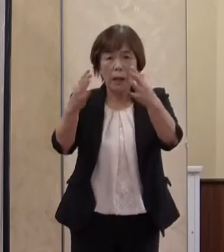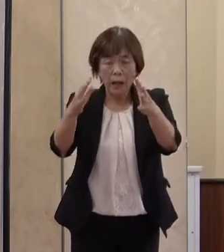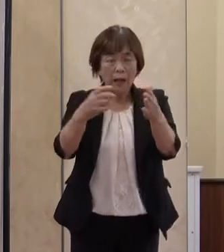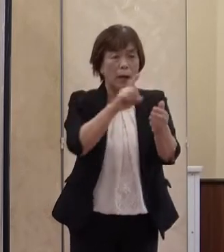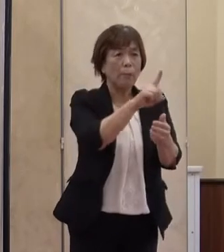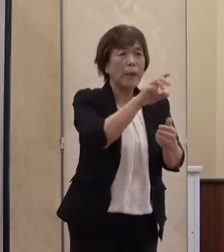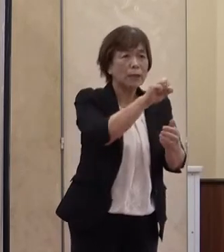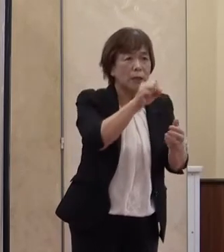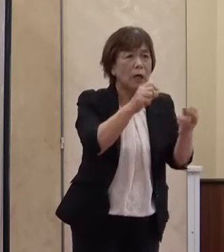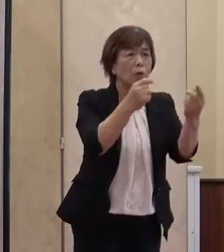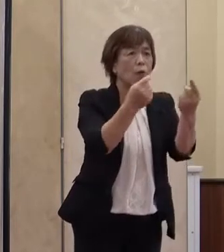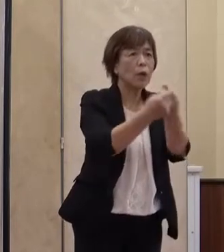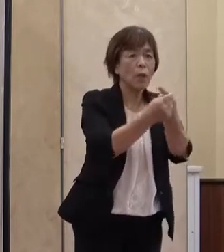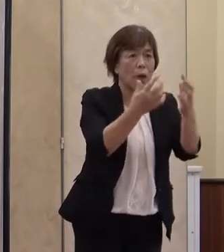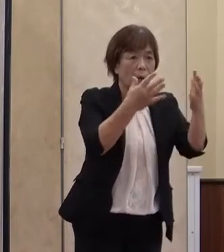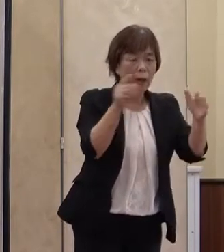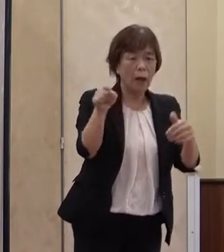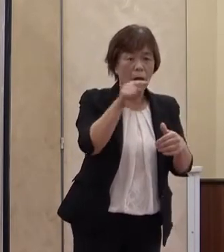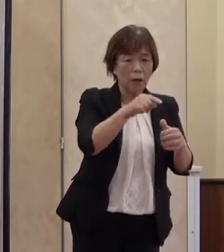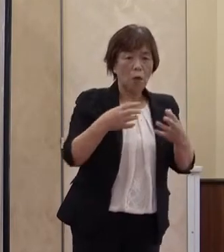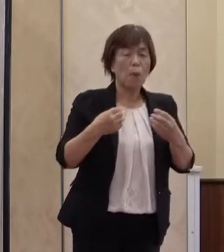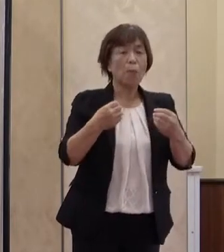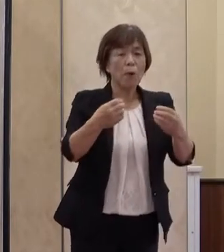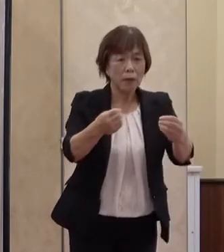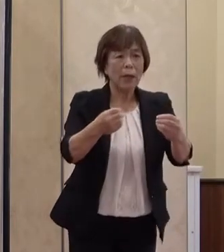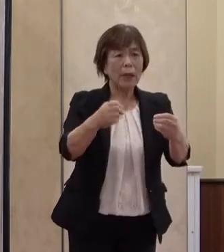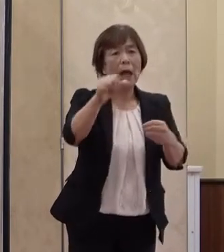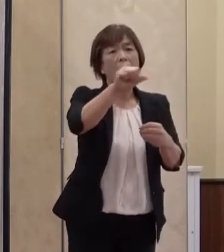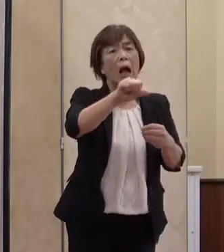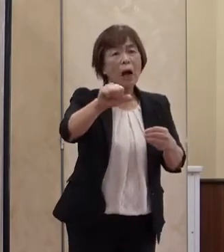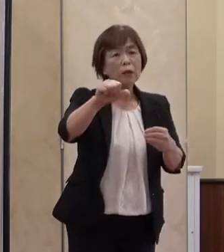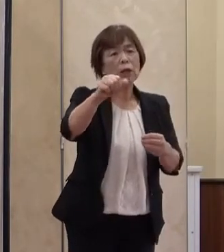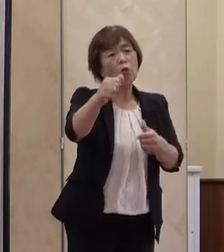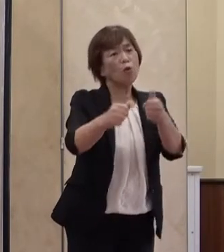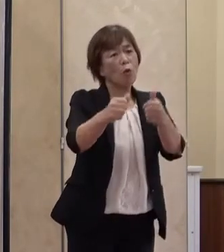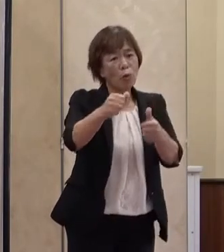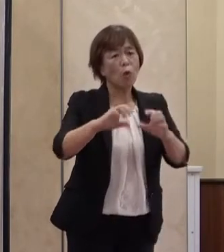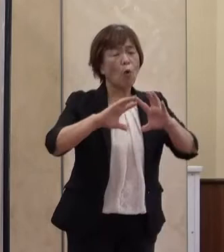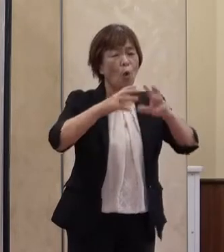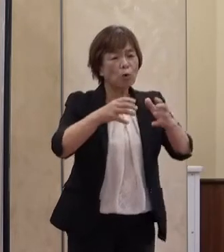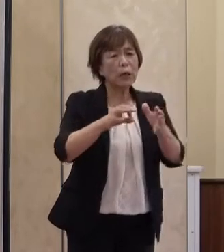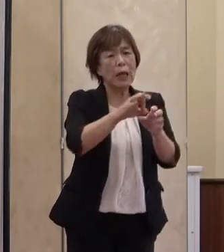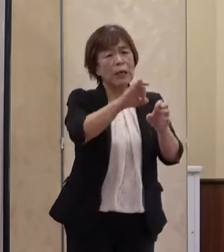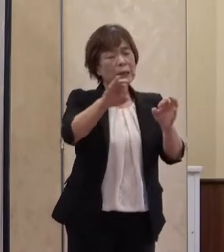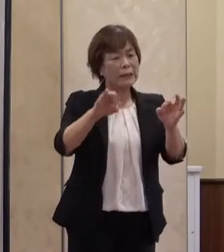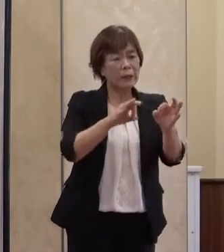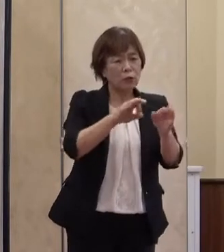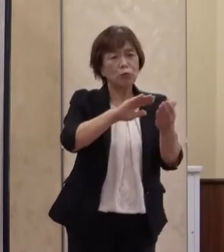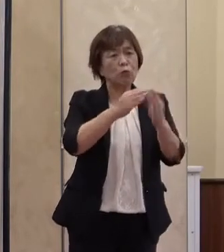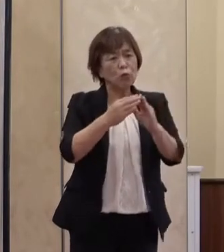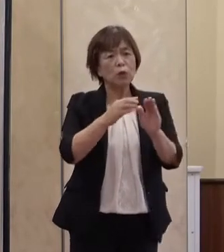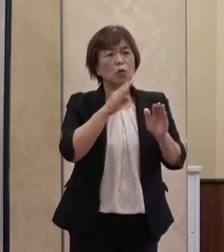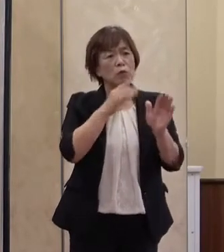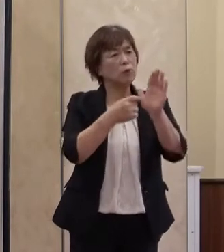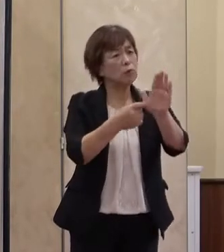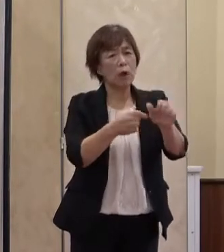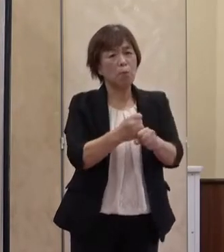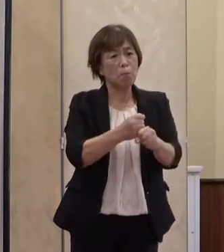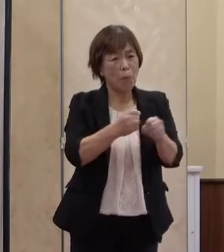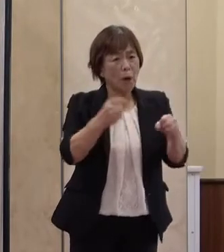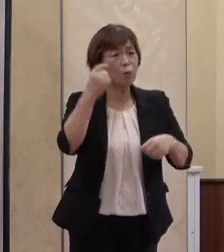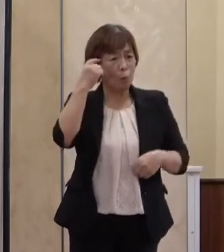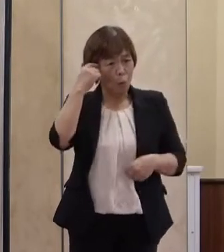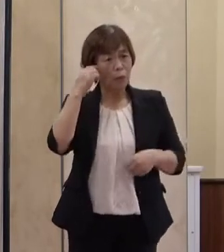なかなか国際金融都市、アジア、世界と競争できる国際金融都市は実現できないと思います。まあ、そういう話を北尾社長に